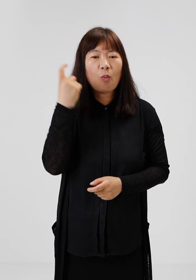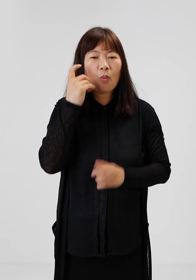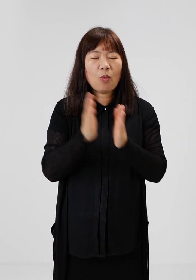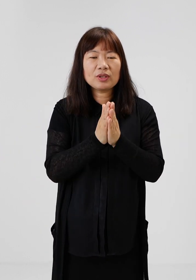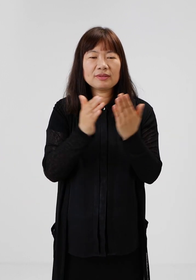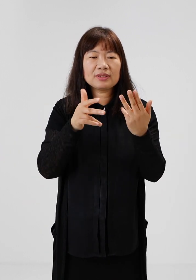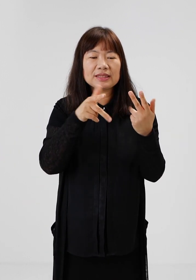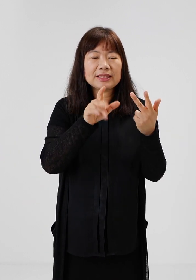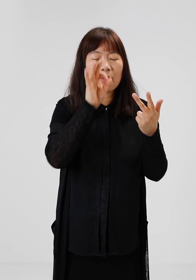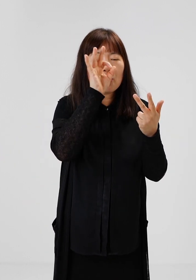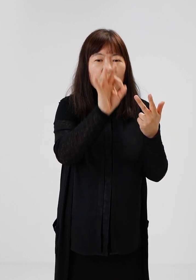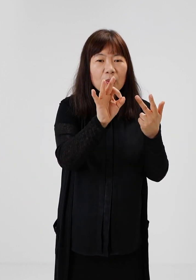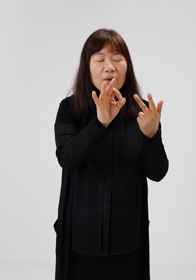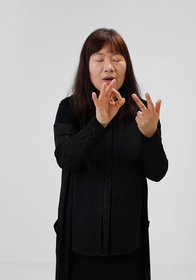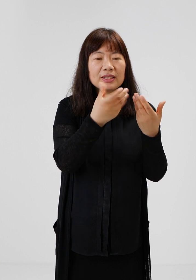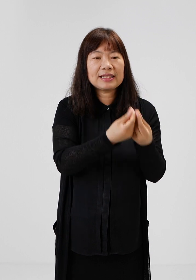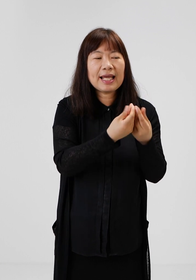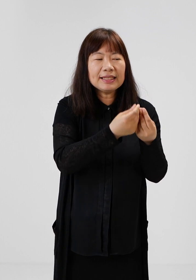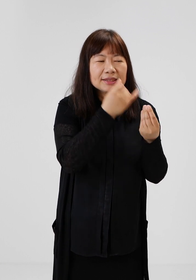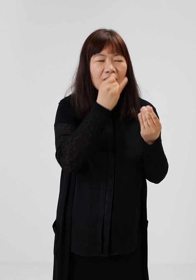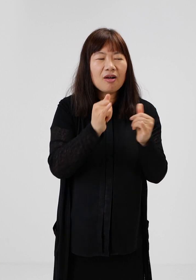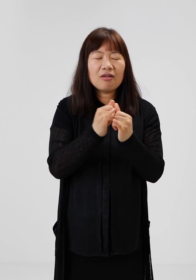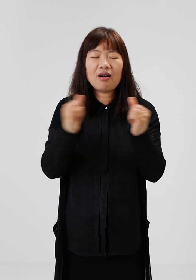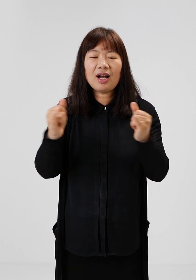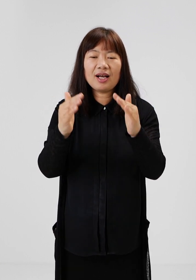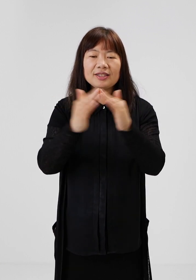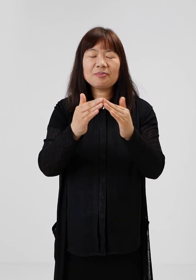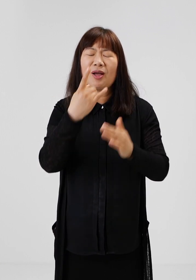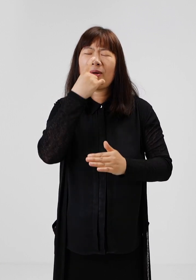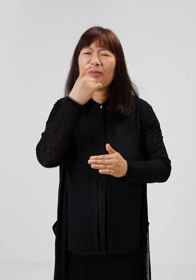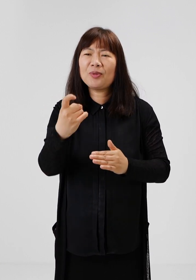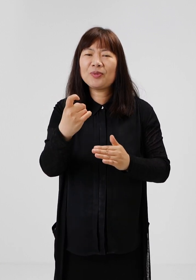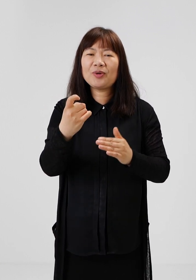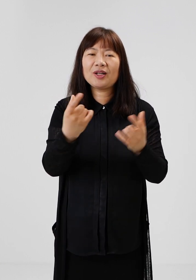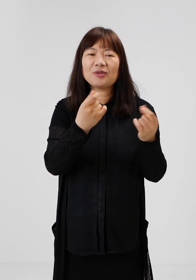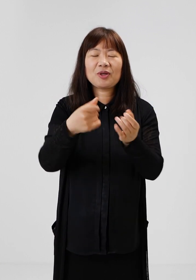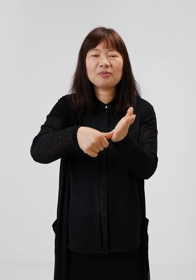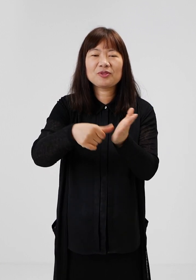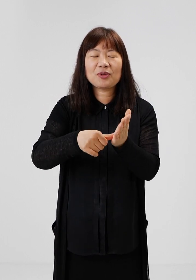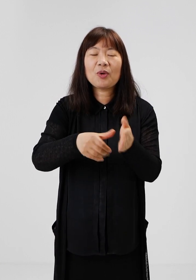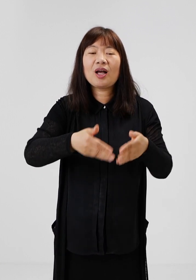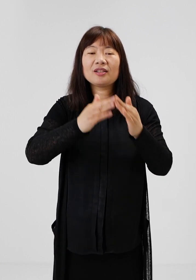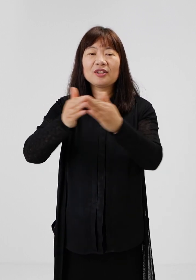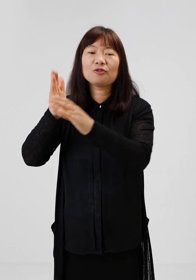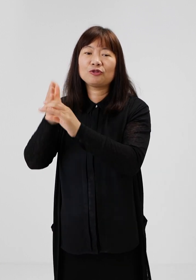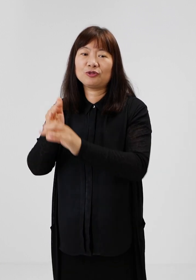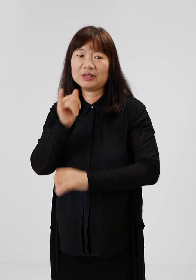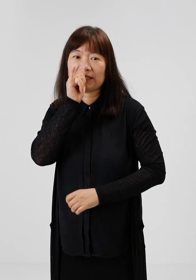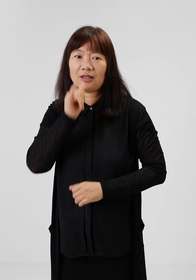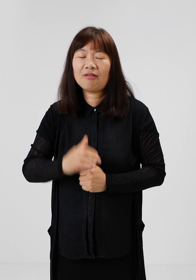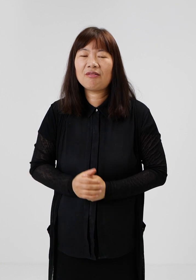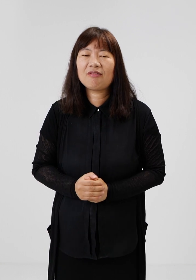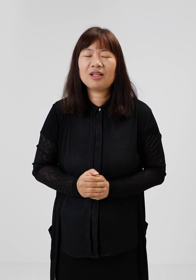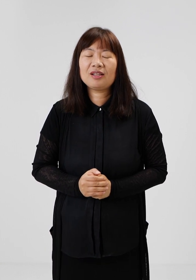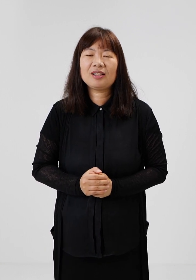나오죠. 사람들이 집을 멋지게 같은 재료로 지어갑니다.